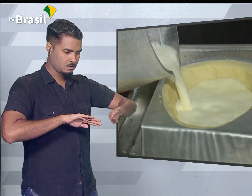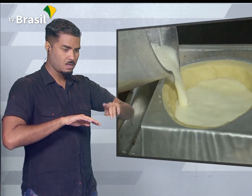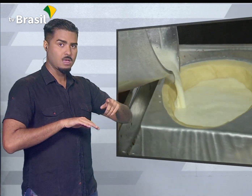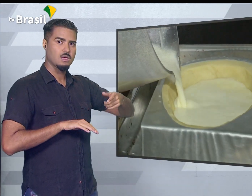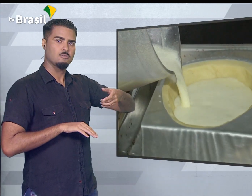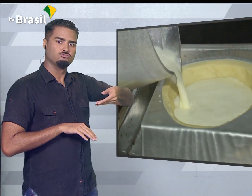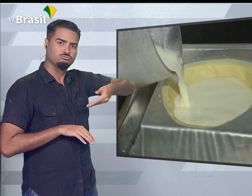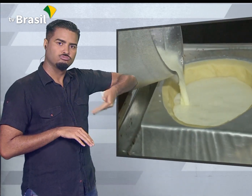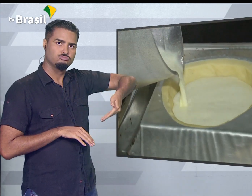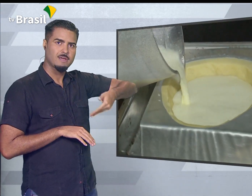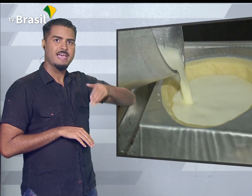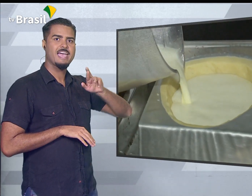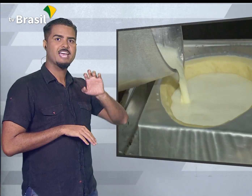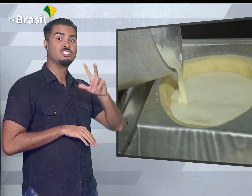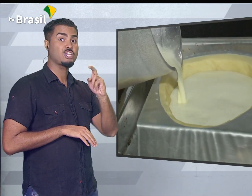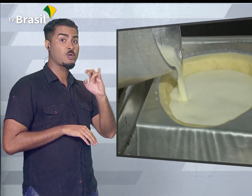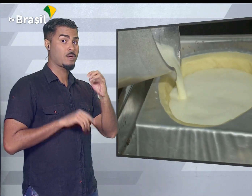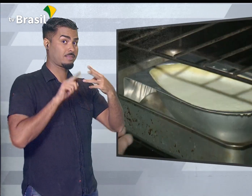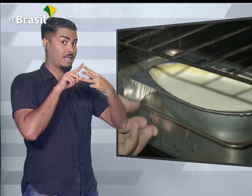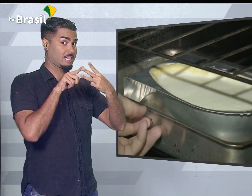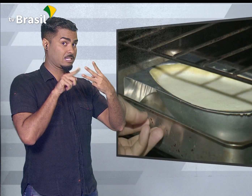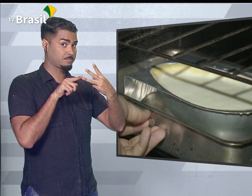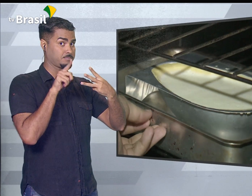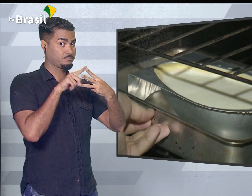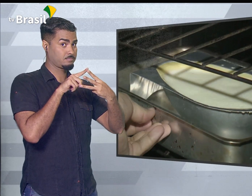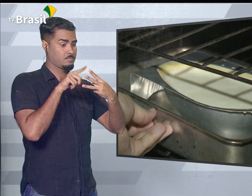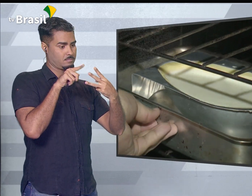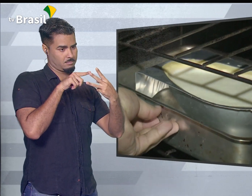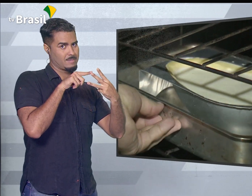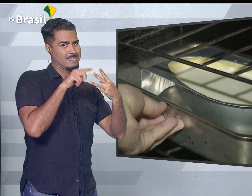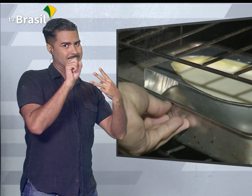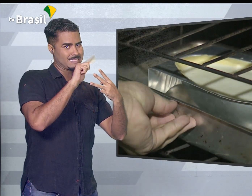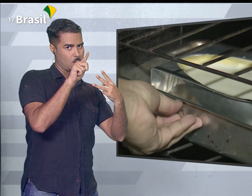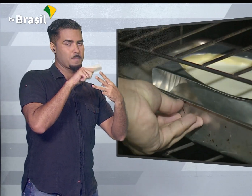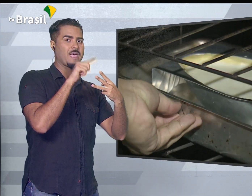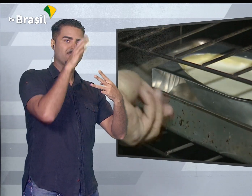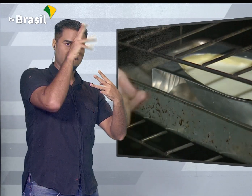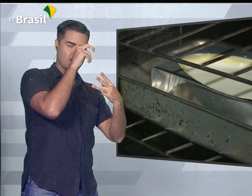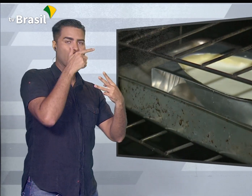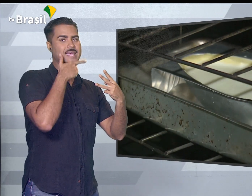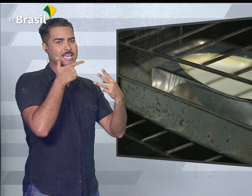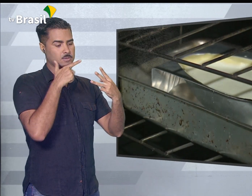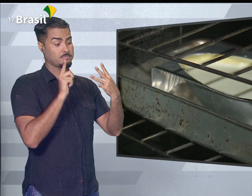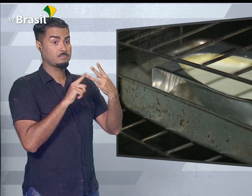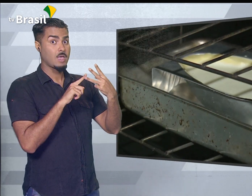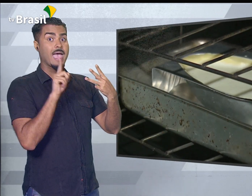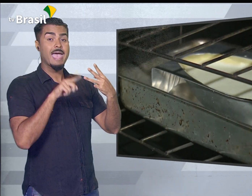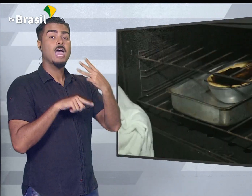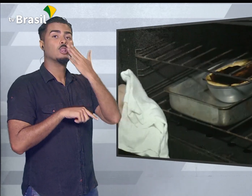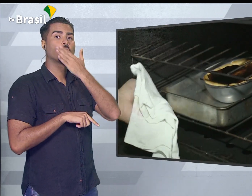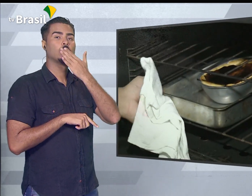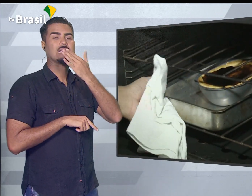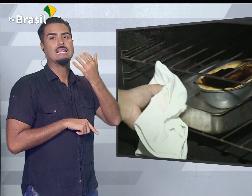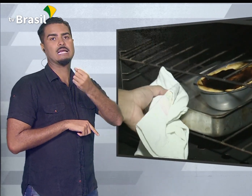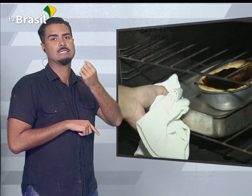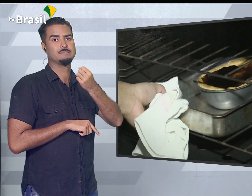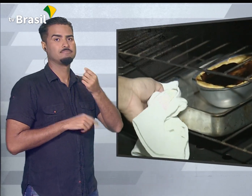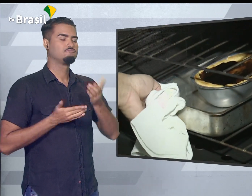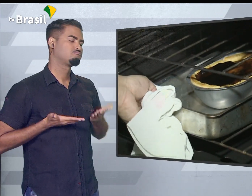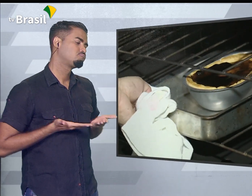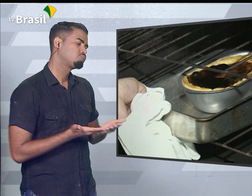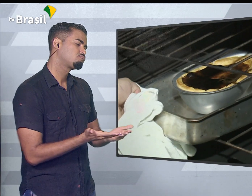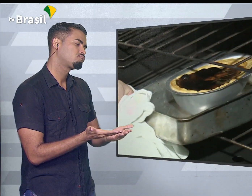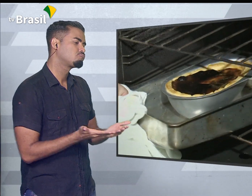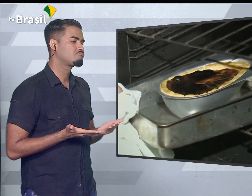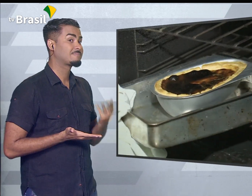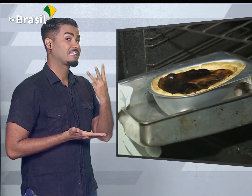recheio vem logo depois. São 3 opções, 2 salgados, de frango e de queijo e uma de doce de leite. 30 minutinhos no